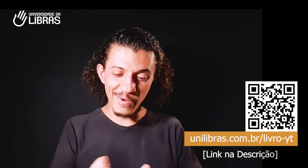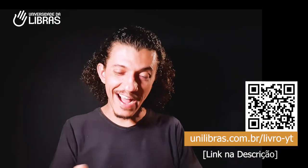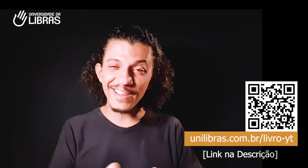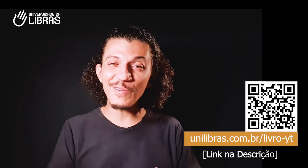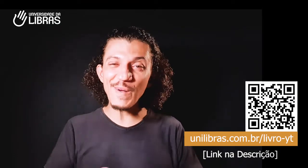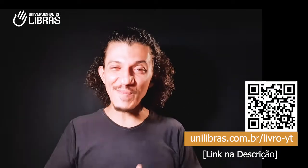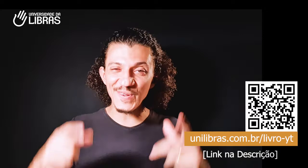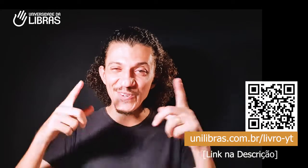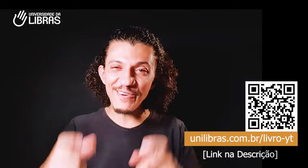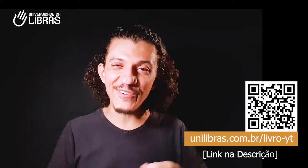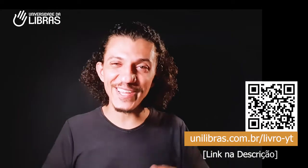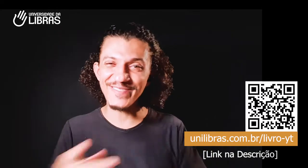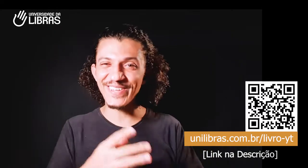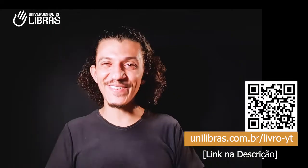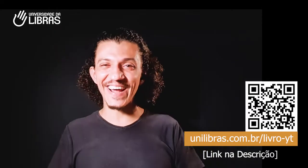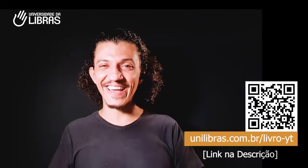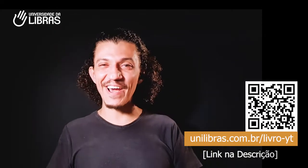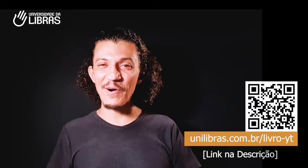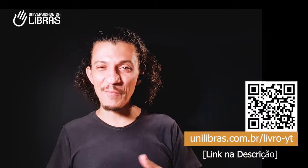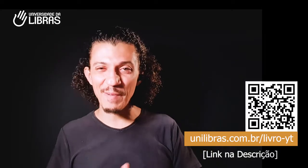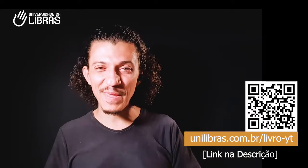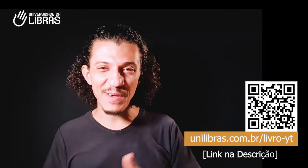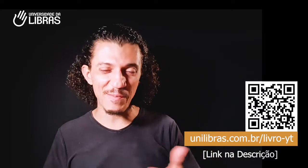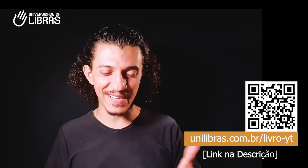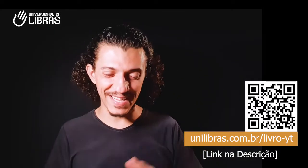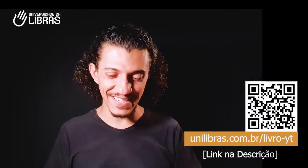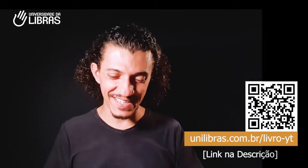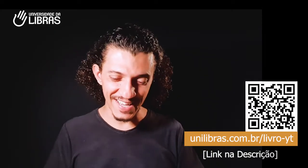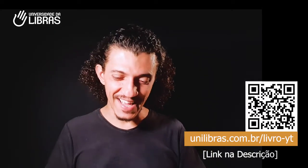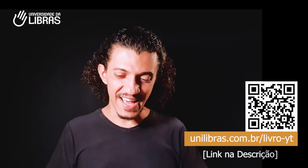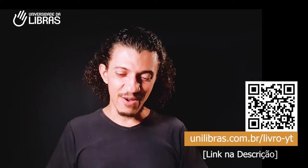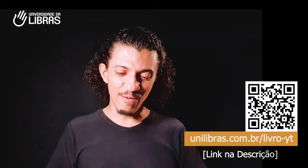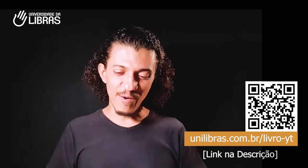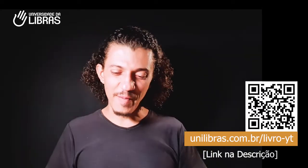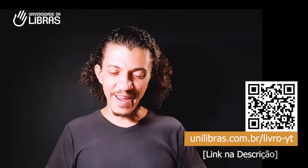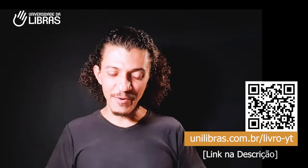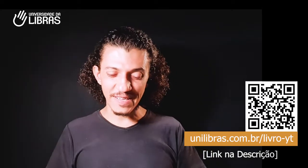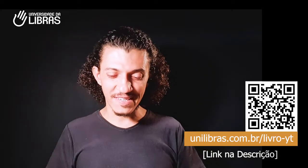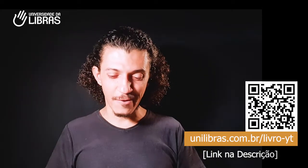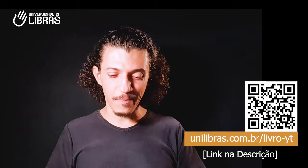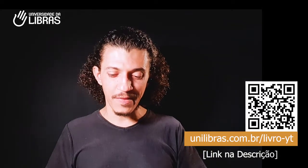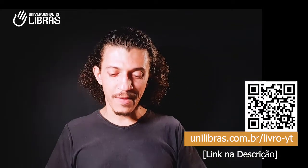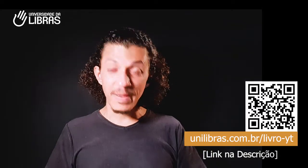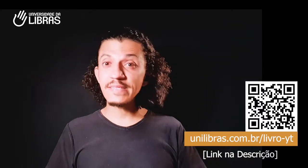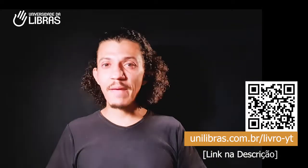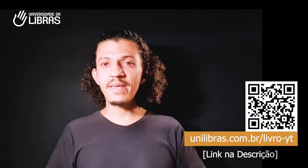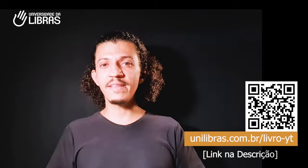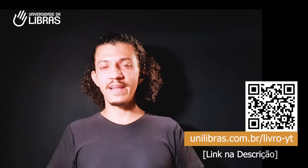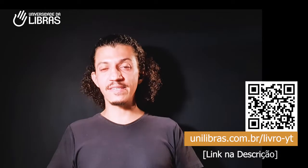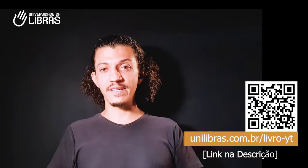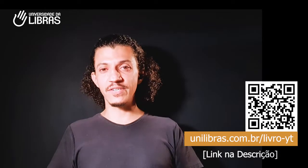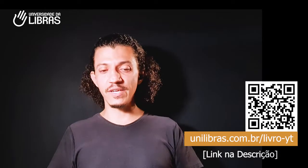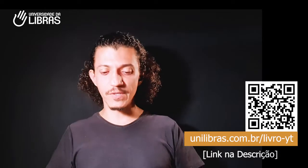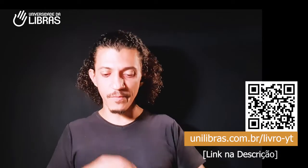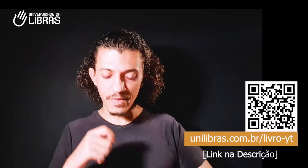seu cartão para eu tirar foto e mandou para Raquel caminho pra gente conforme a ocasião percebe que interessante isso